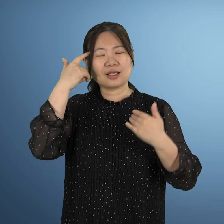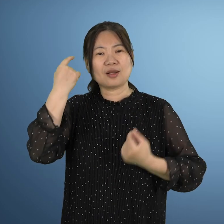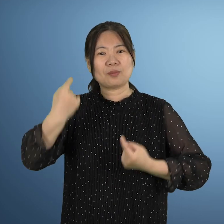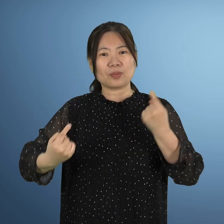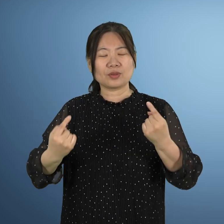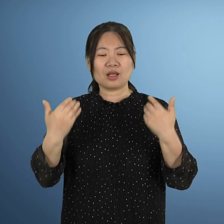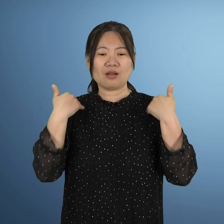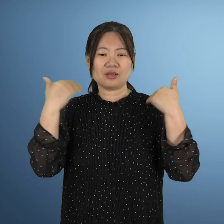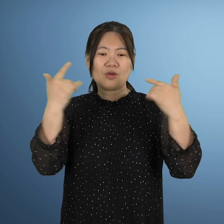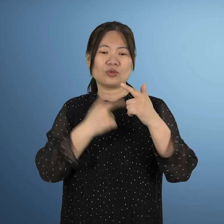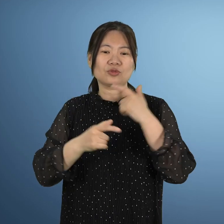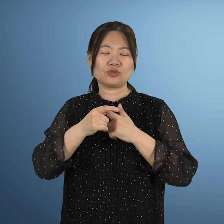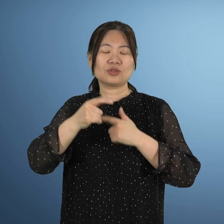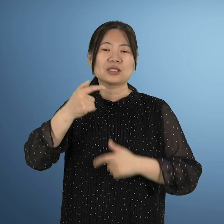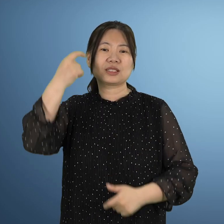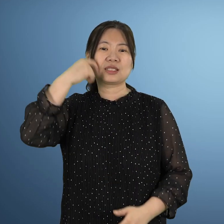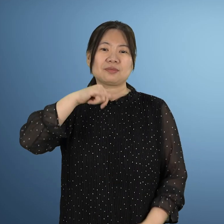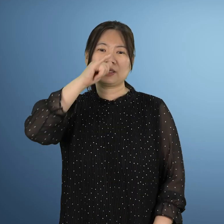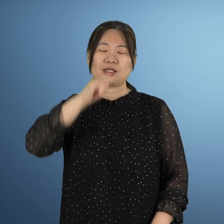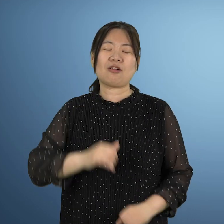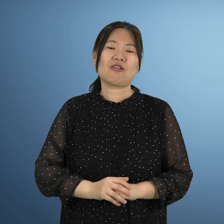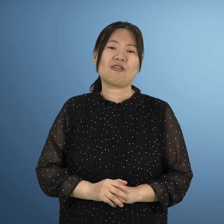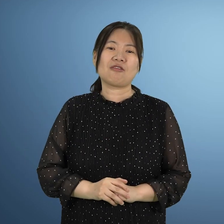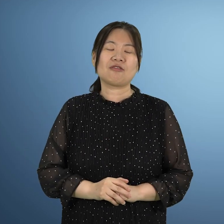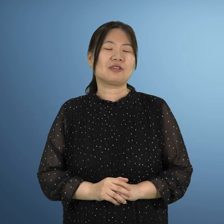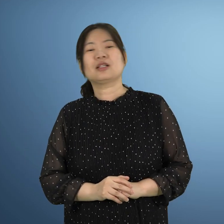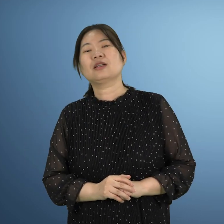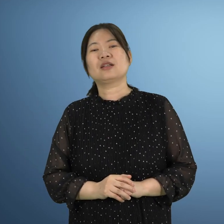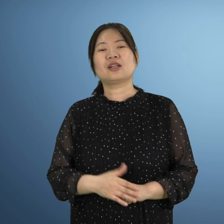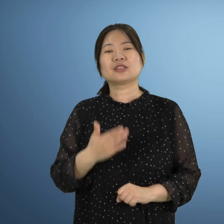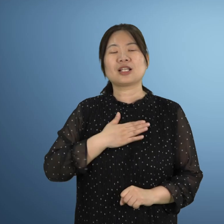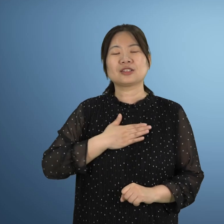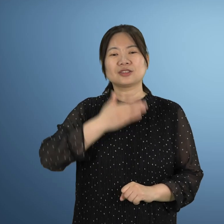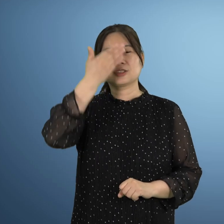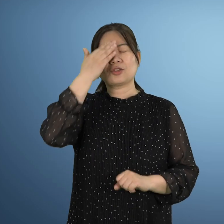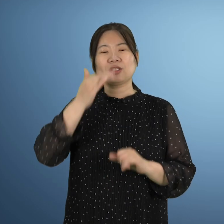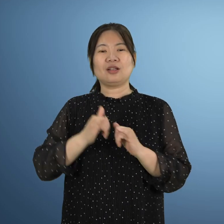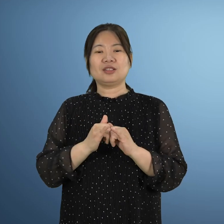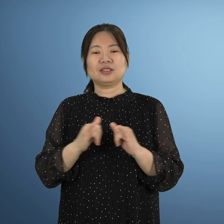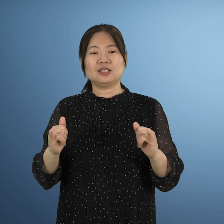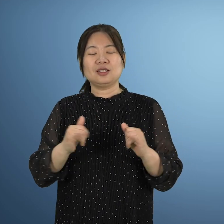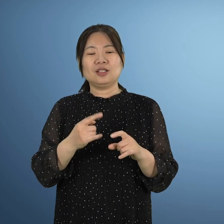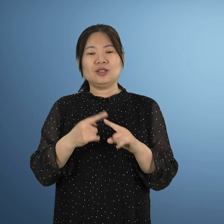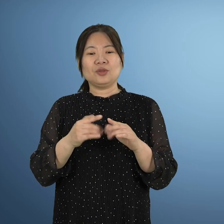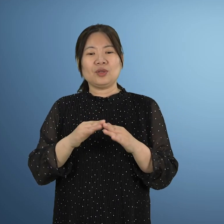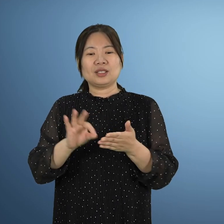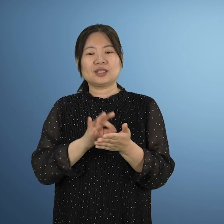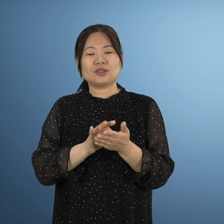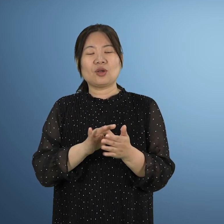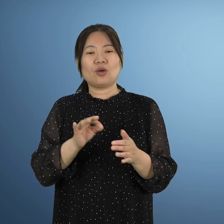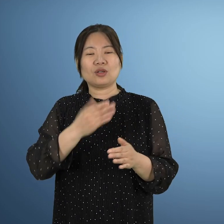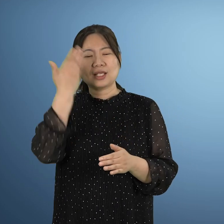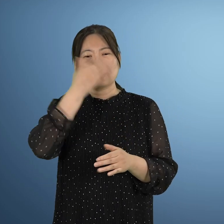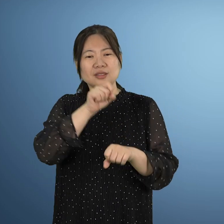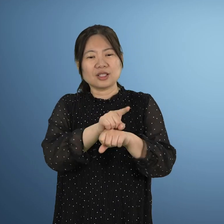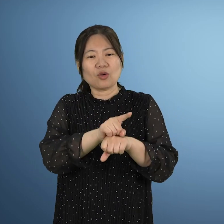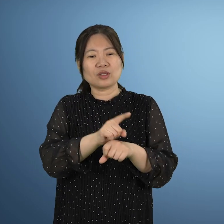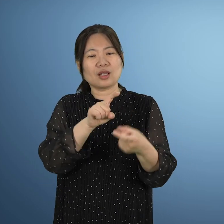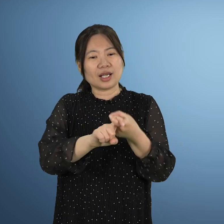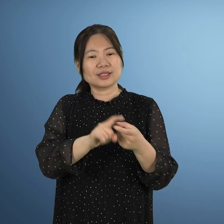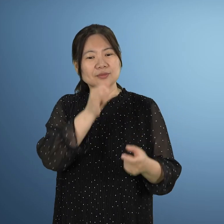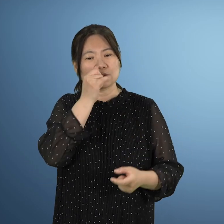생각보다 성숙하다는 게 뭐냐면 나는 청년들이 교회 재정의 투명성에 관심이 많은 줄